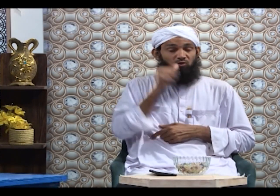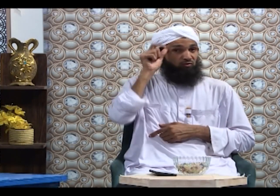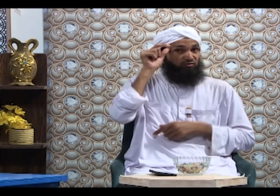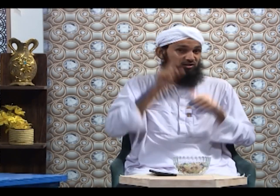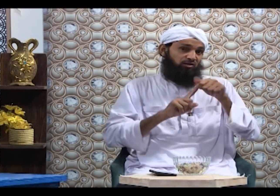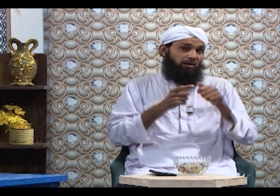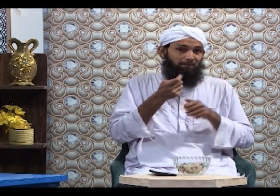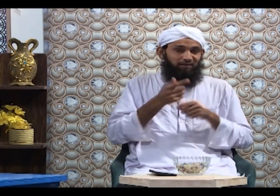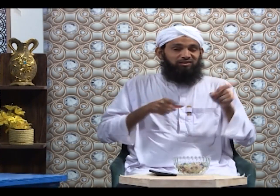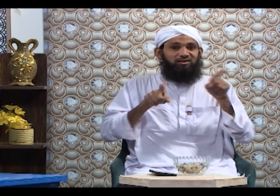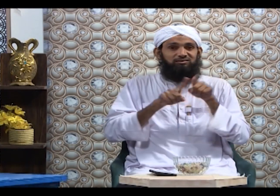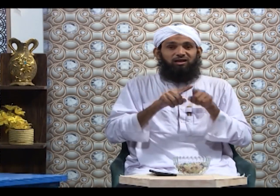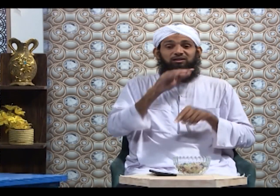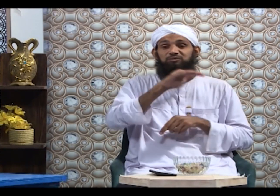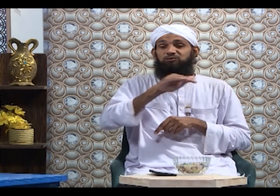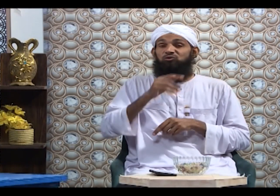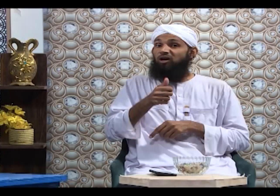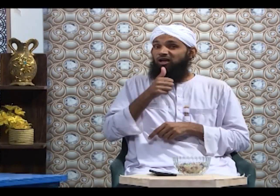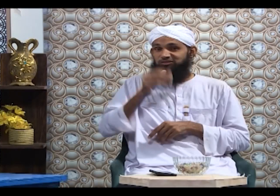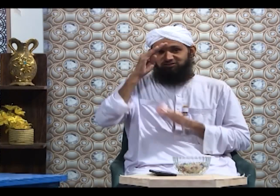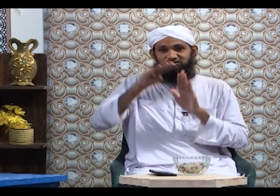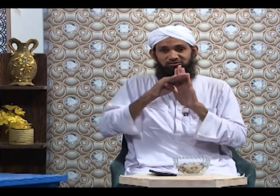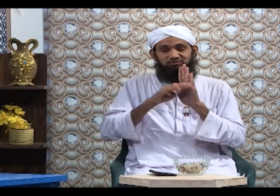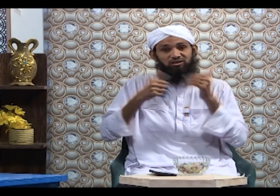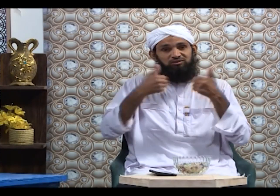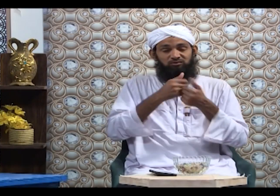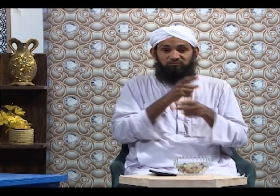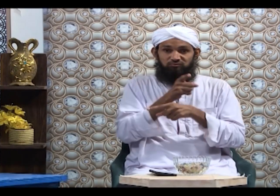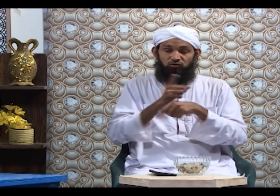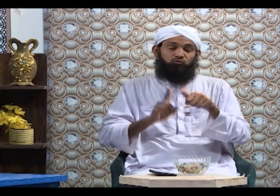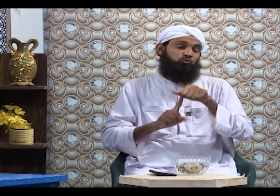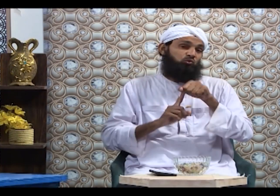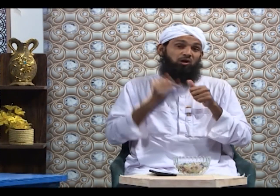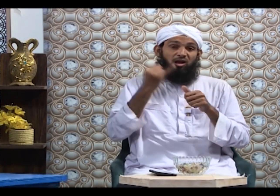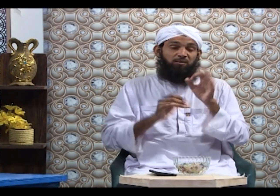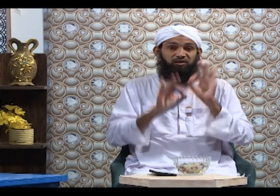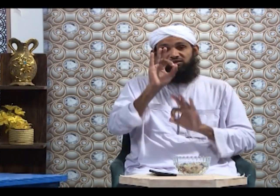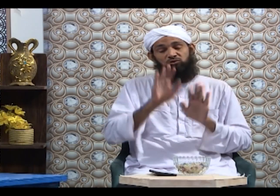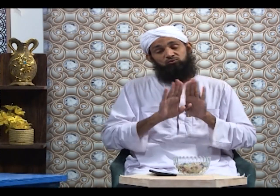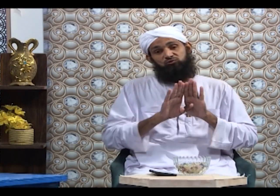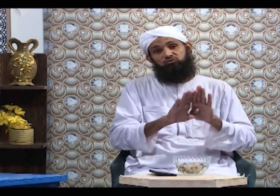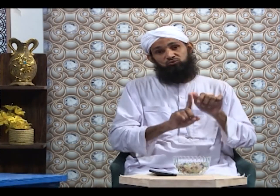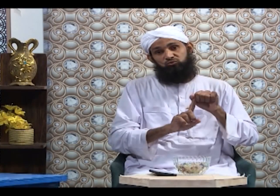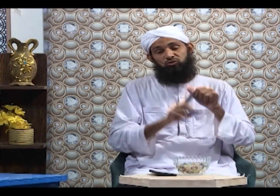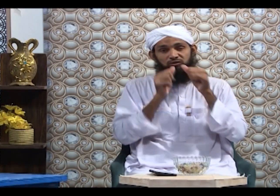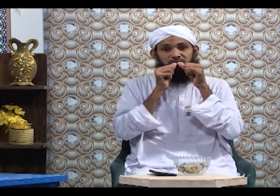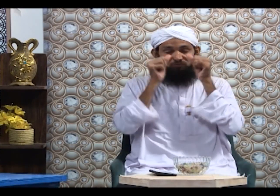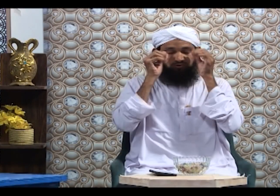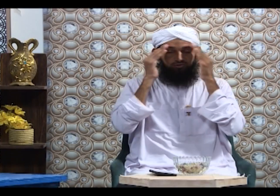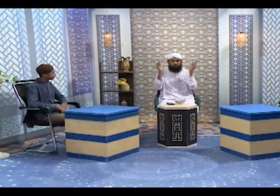غفلت کی بدولت، سچ ہے کہ برے کام کا انجام برا ہے، توبوا الی اللہ استغفر اللہ،